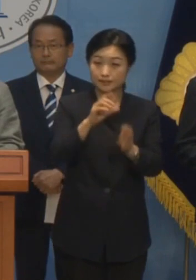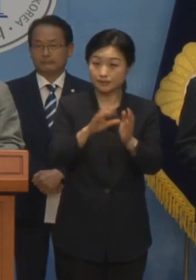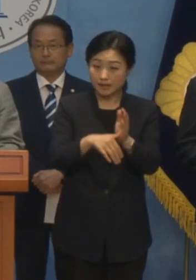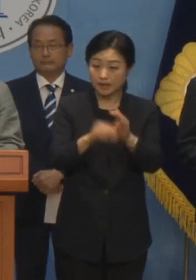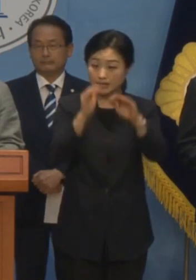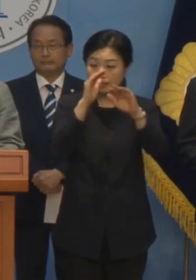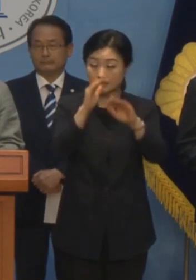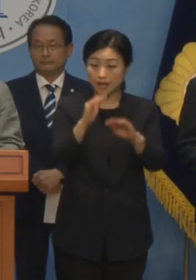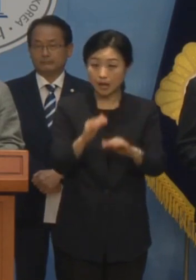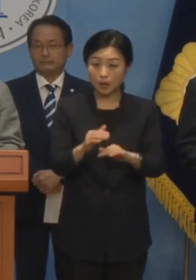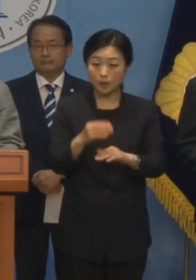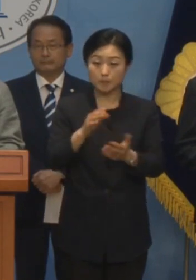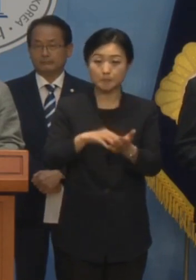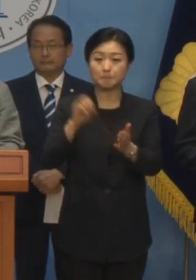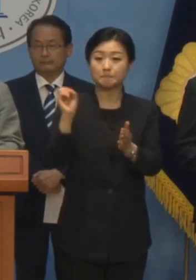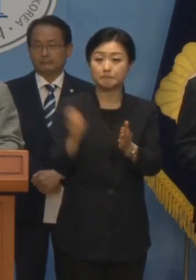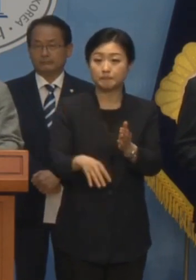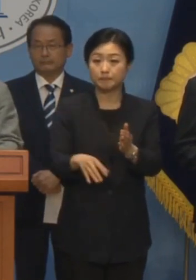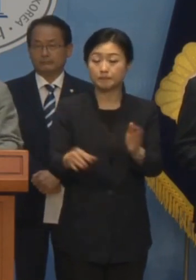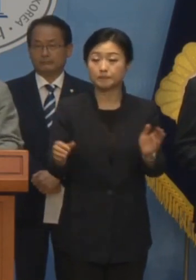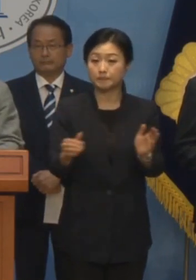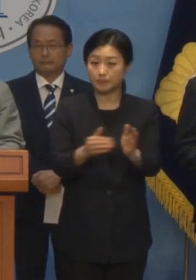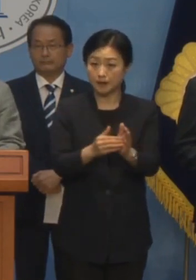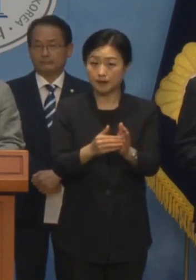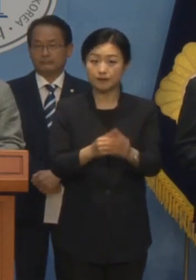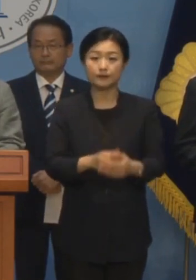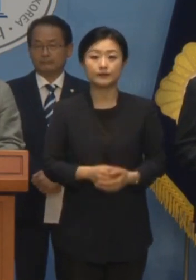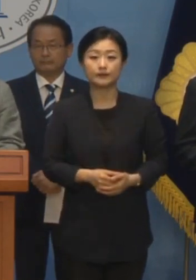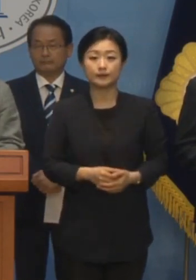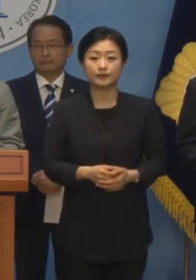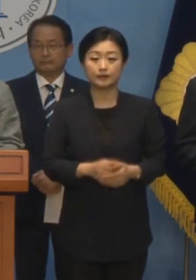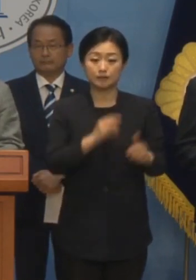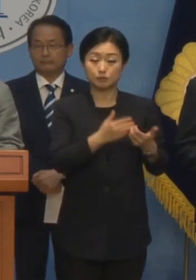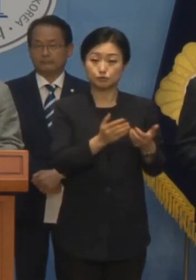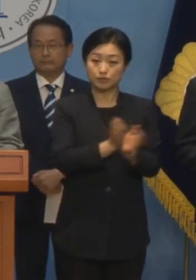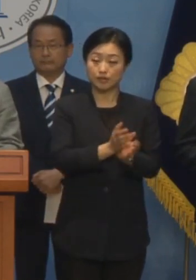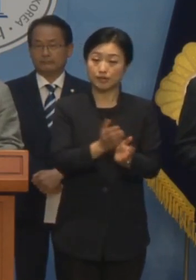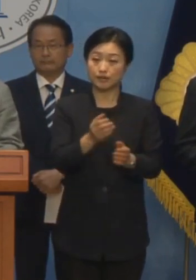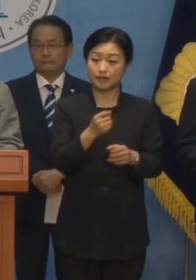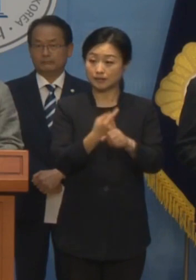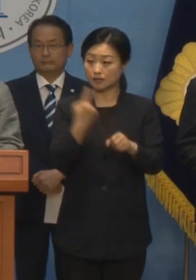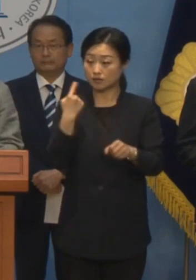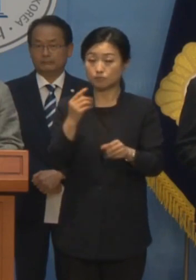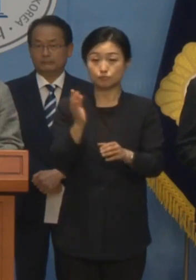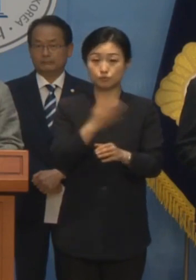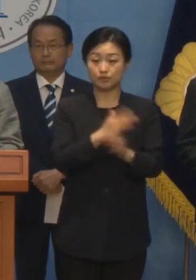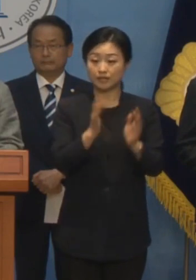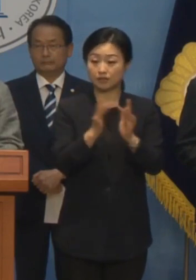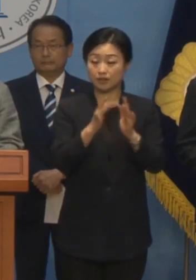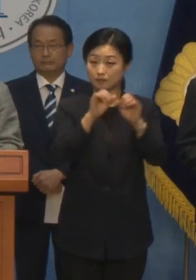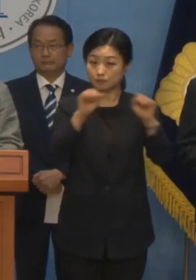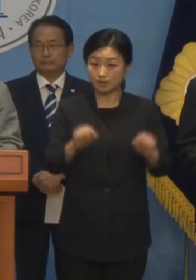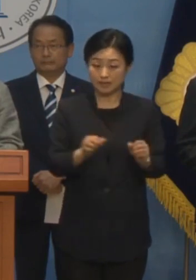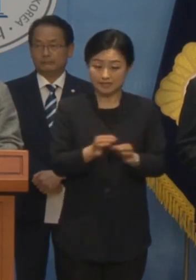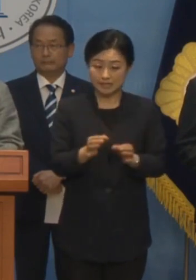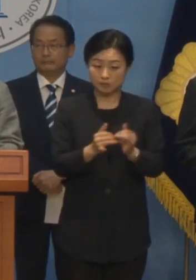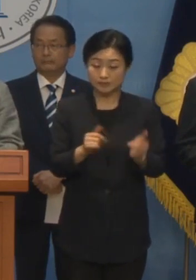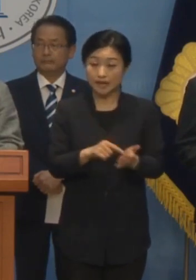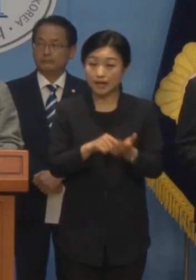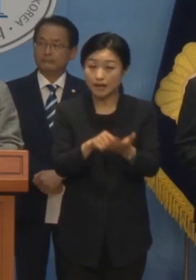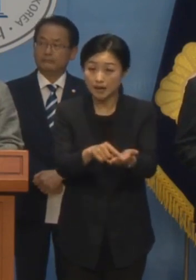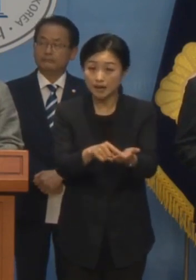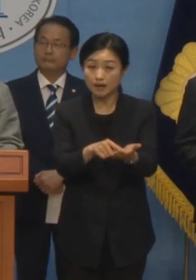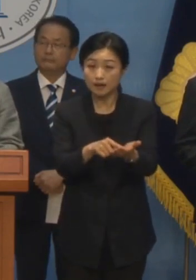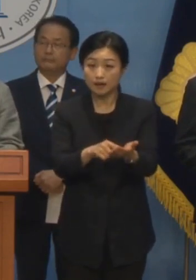내용을 간과했습니다. 이미 민주당에서는 지난해부터 플랫폼에 입점한 사업자들이